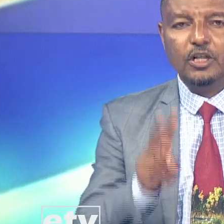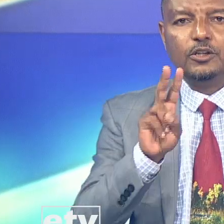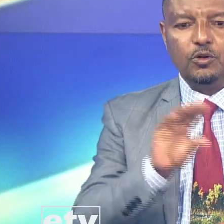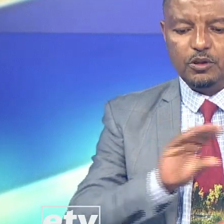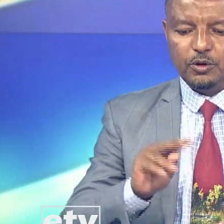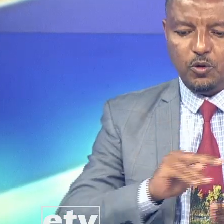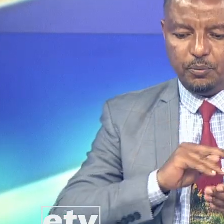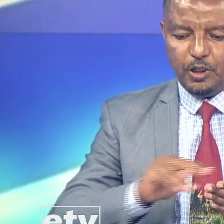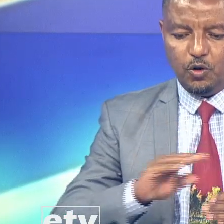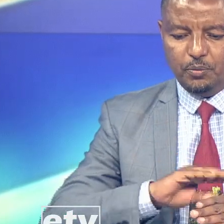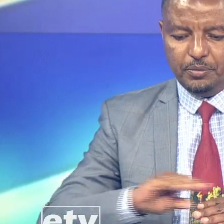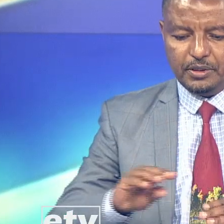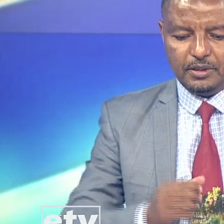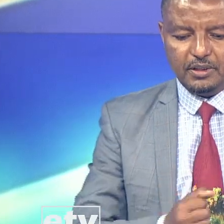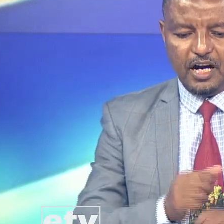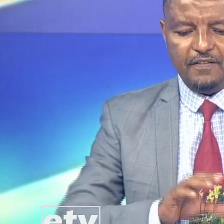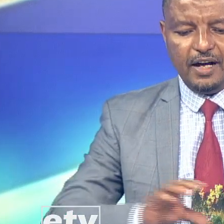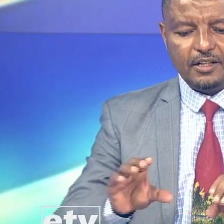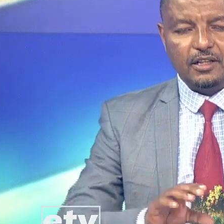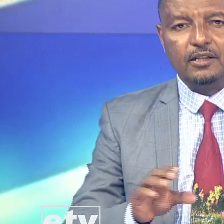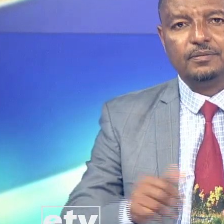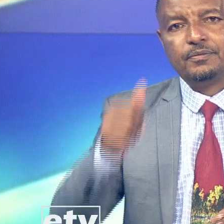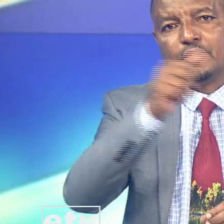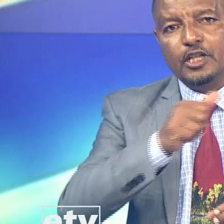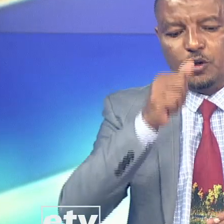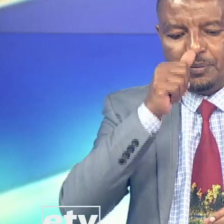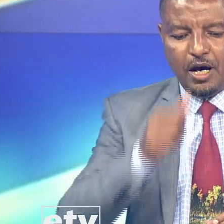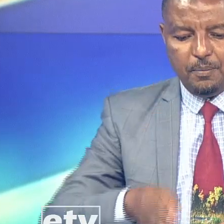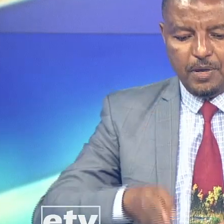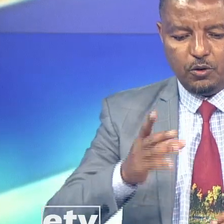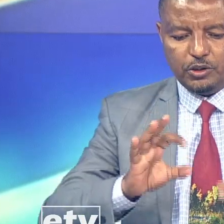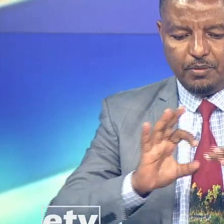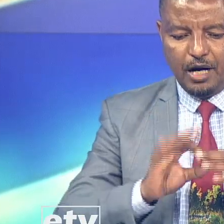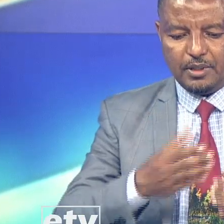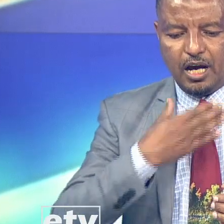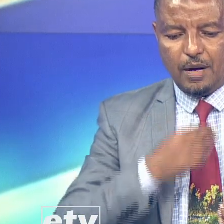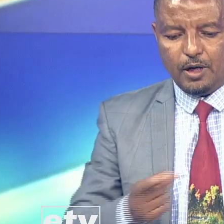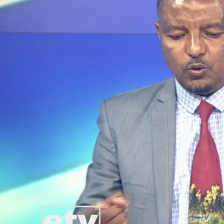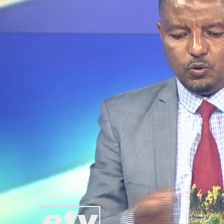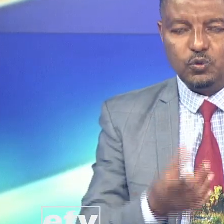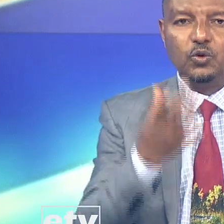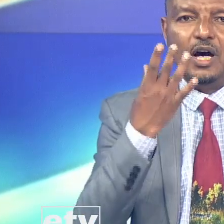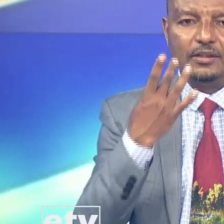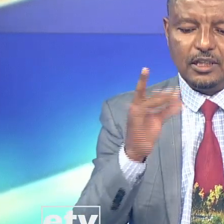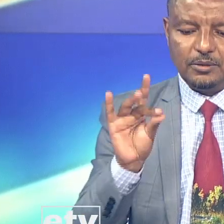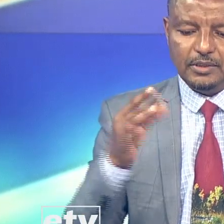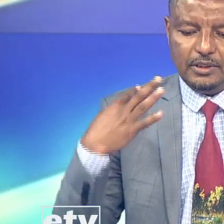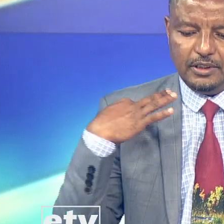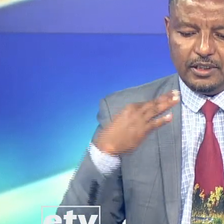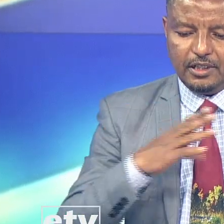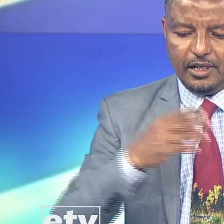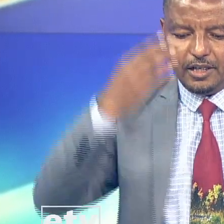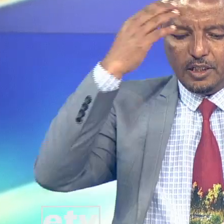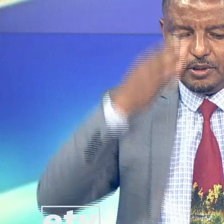የሚውል የ200 ሚሊዮን ብር ድጋፍ አደረገ። የኢትዮጵያ ባንኮች ማህበር አባል ከሆኑ